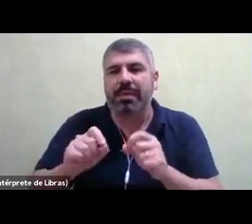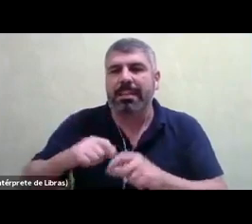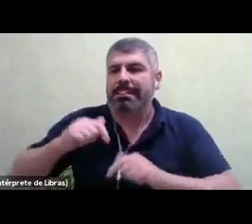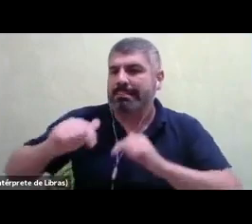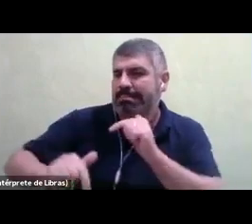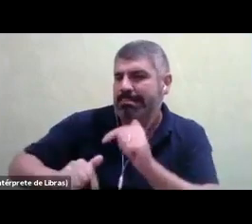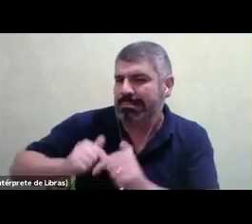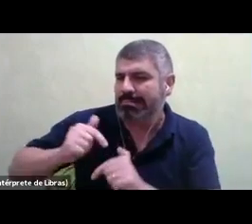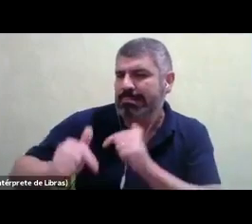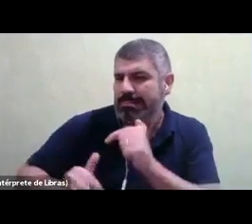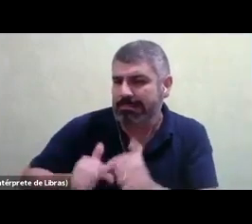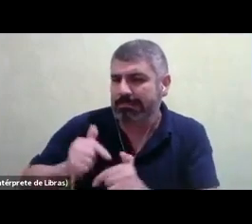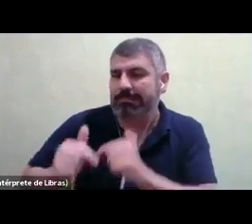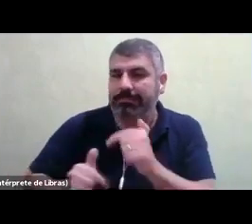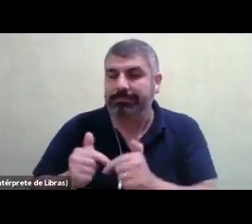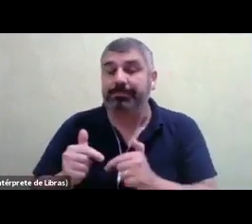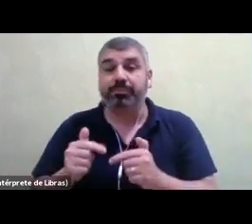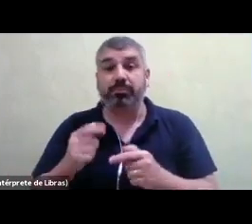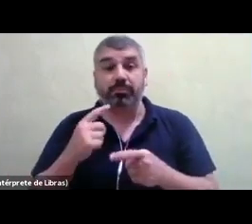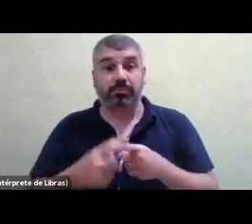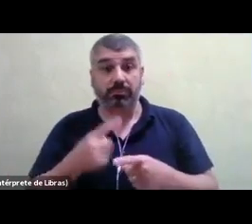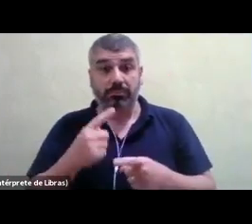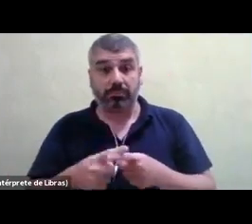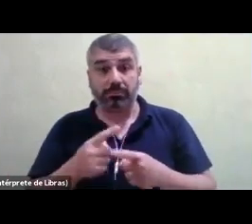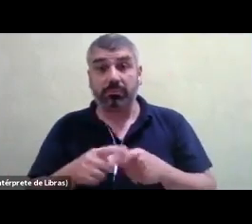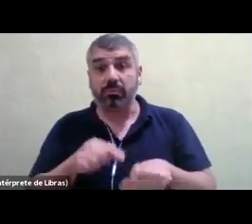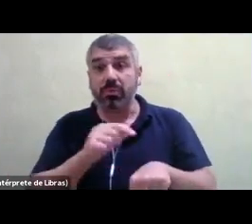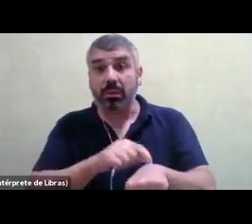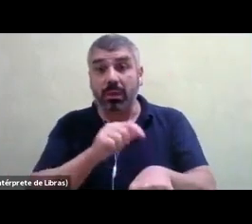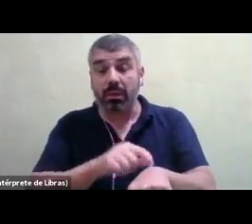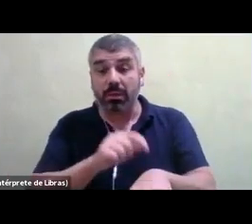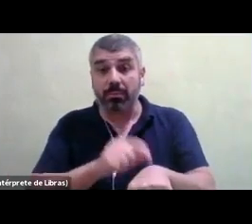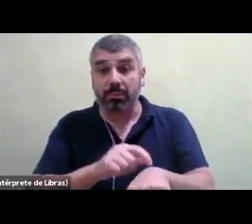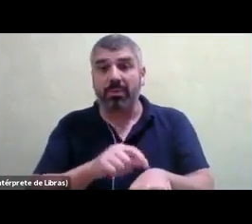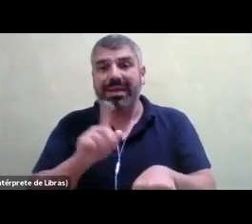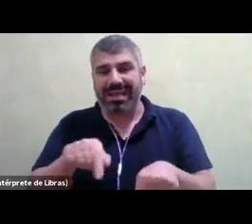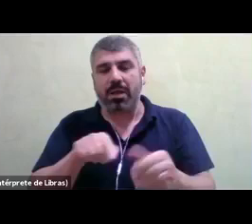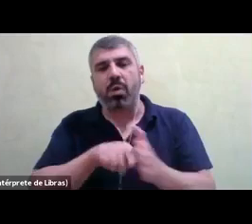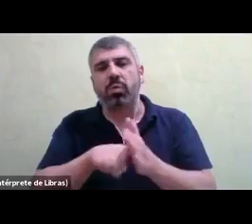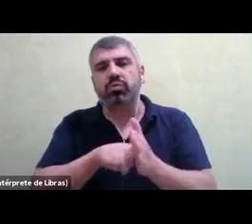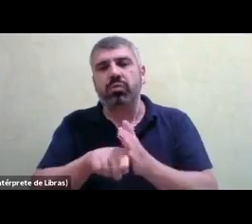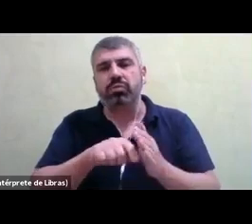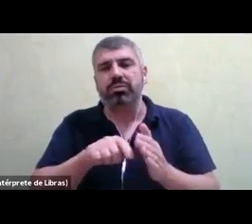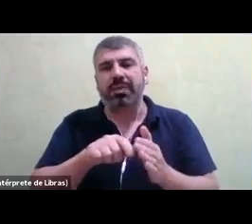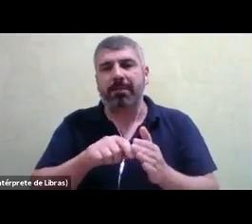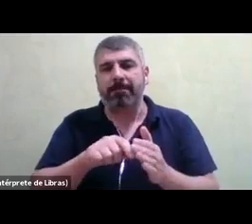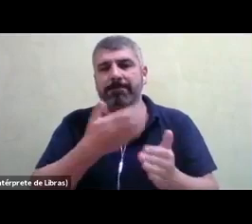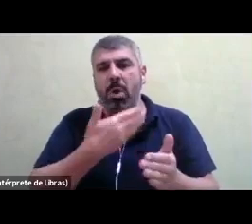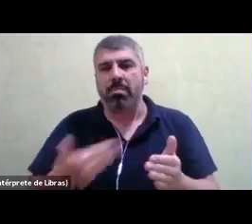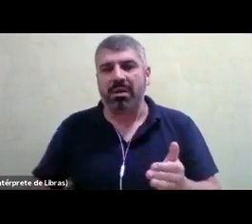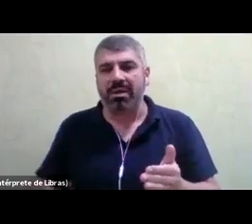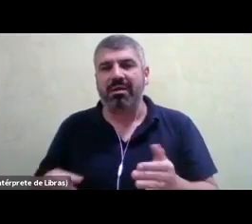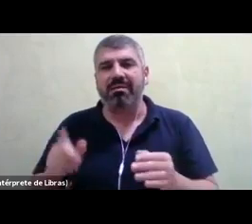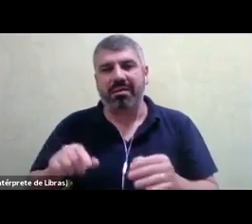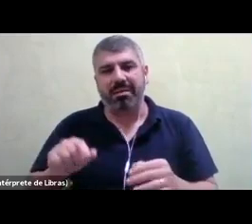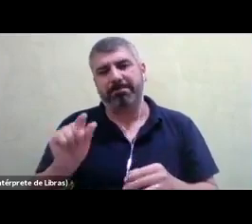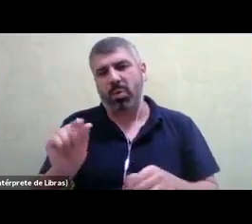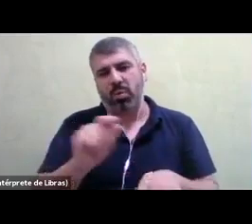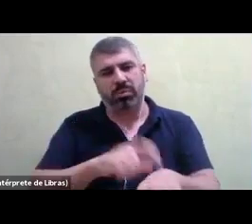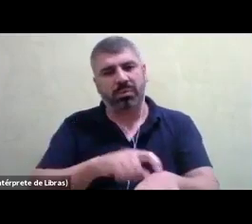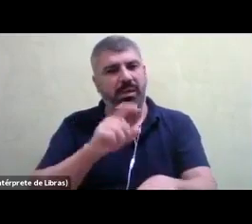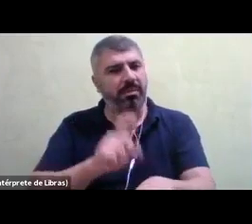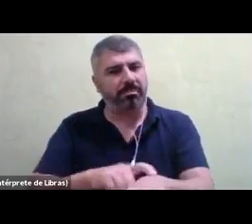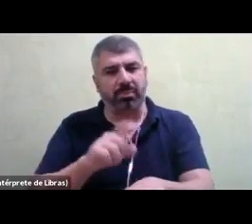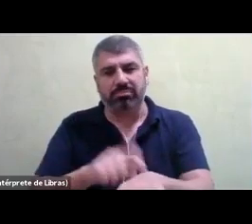documento, porque o prazo, né, dessa consulta pública foi, de fato, muito pequeno, né?